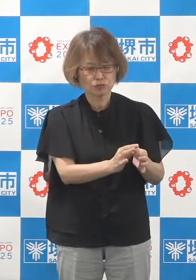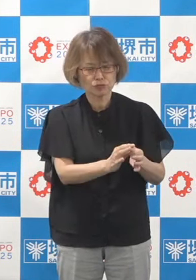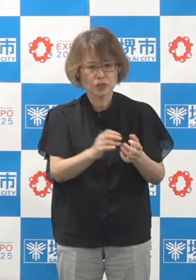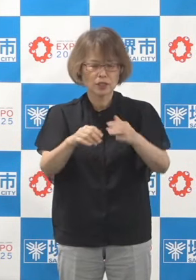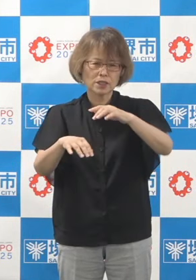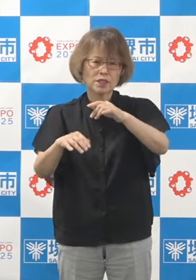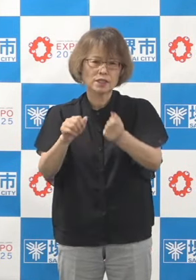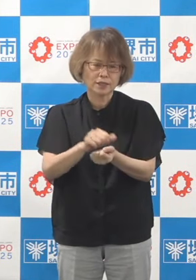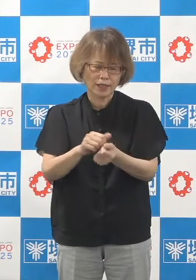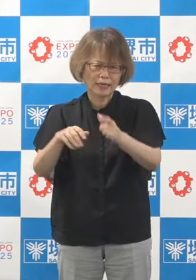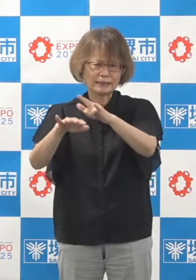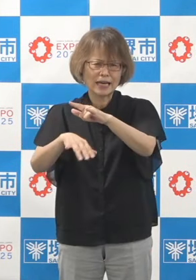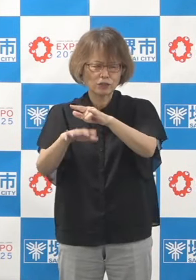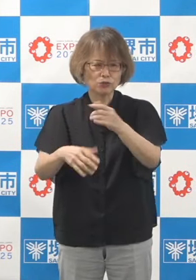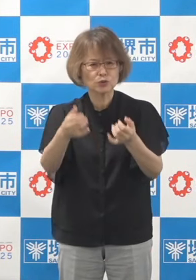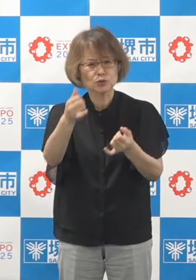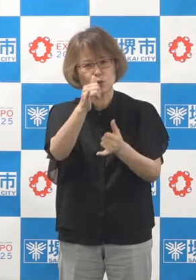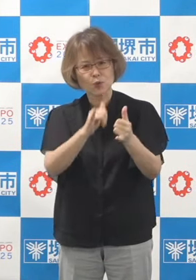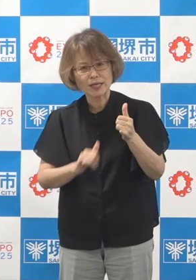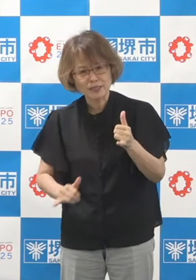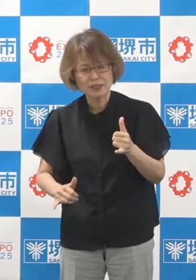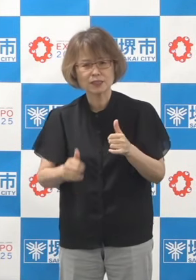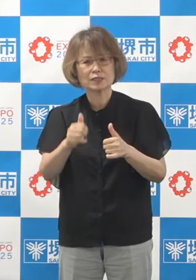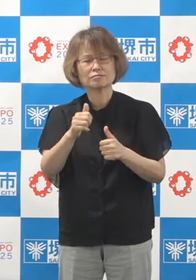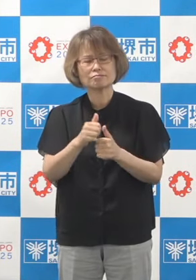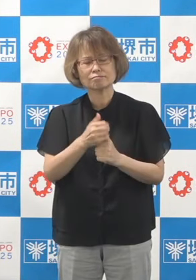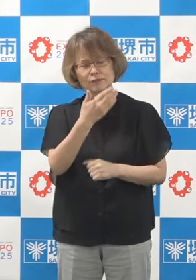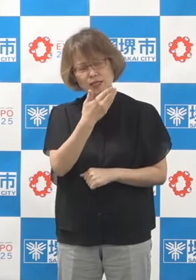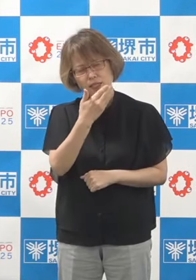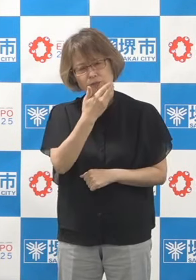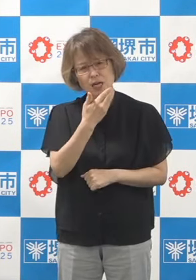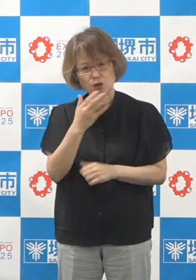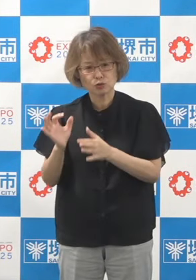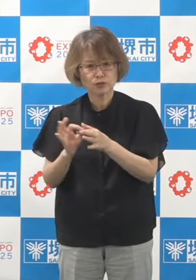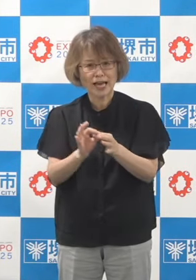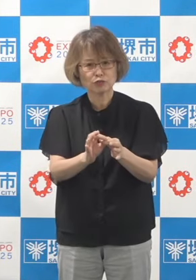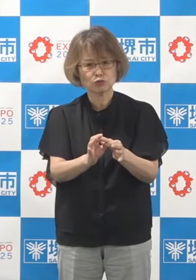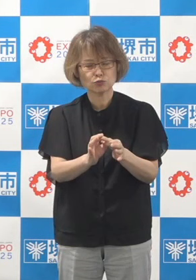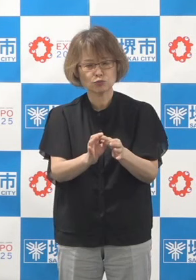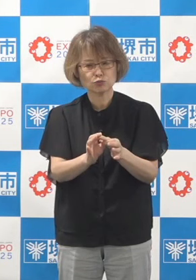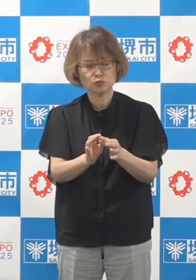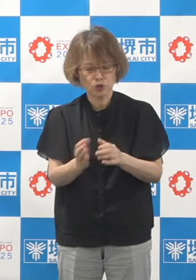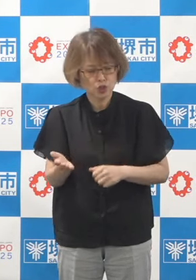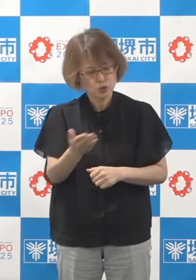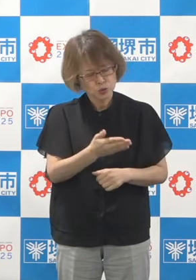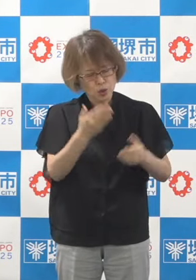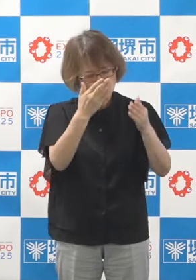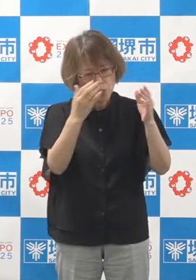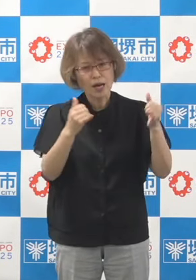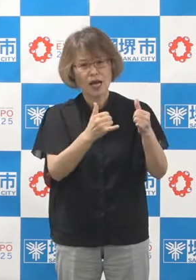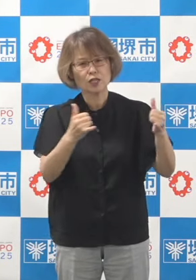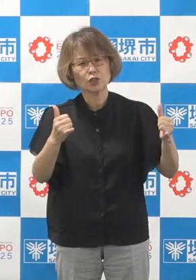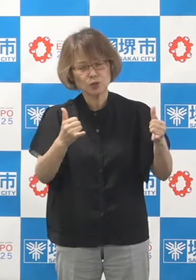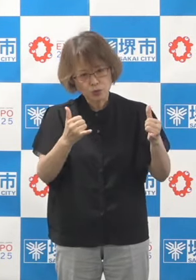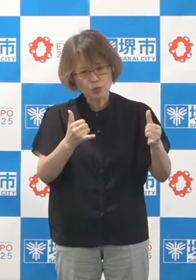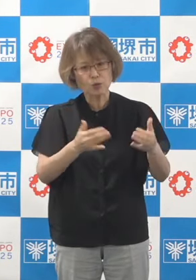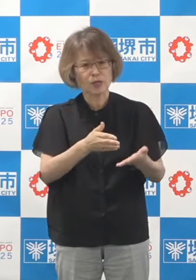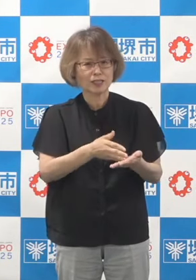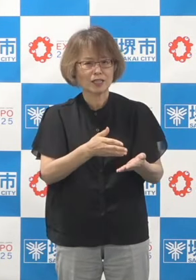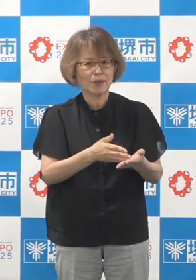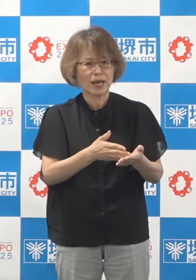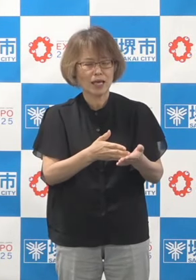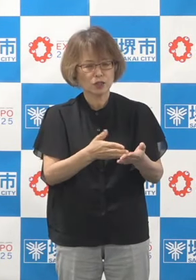の歴史や平和の大切さを伝えるために次世代の語り部育成事業を始めます